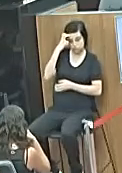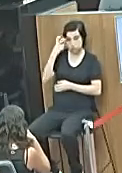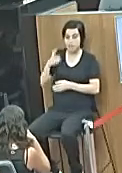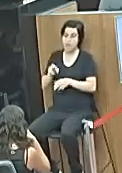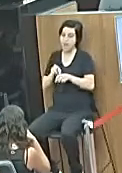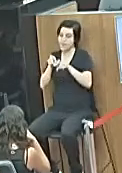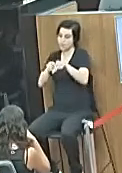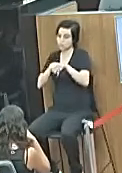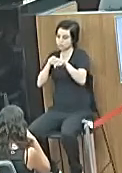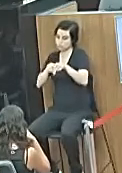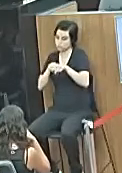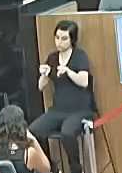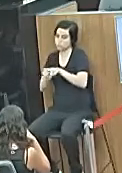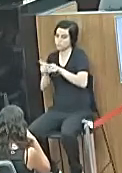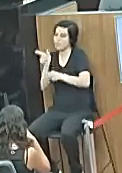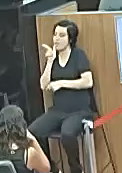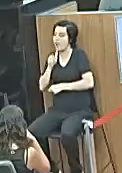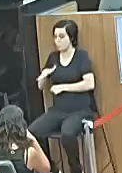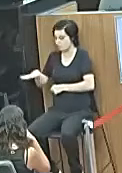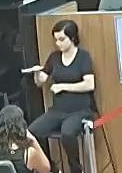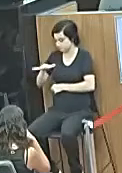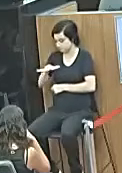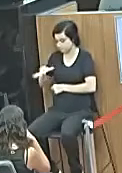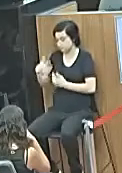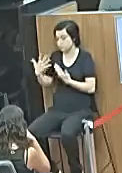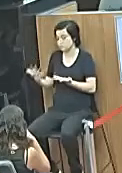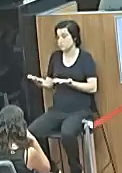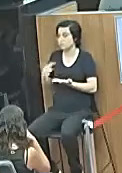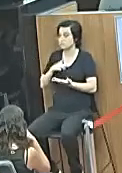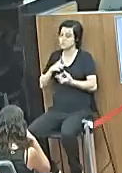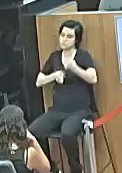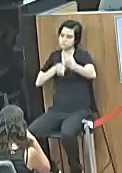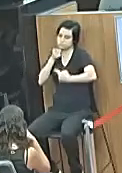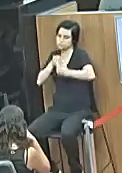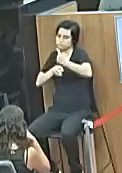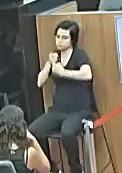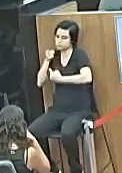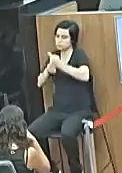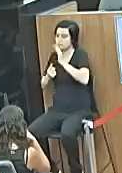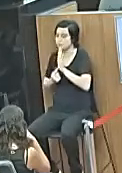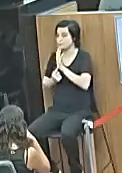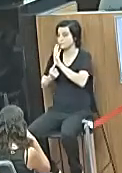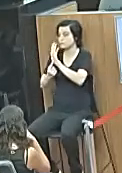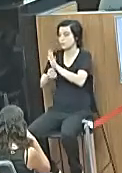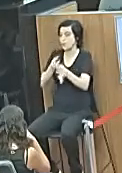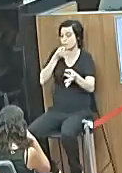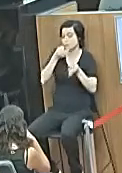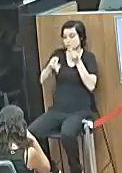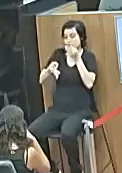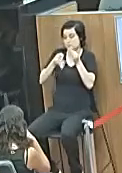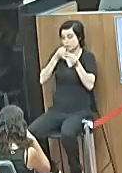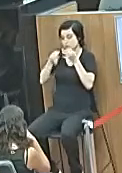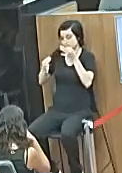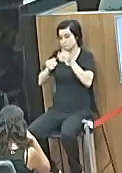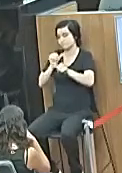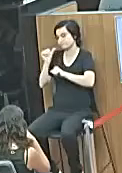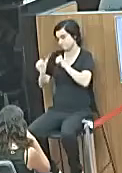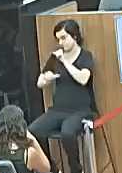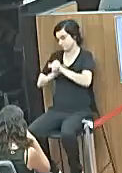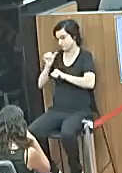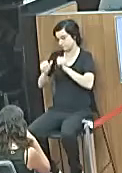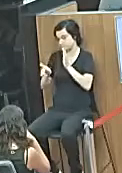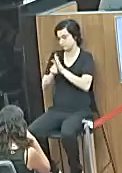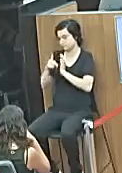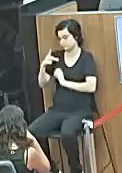águas como resultado das discussões foram apresentadas sugestões de alteração no